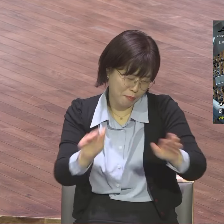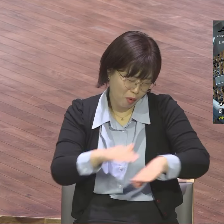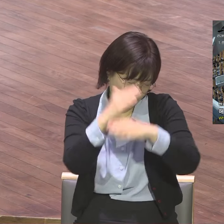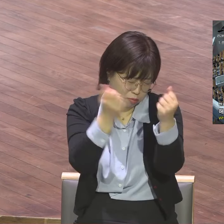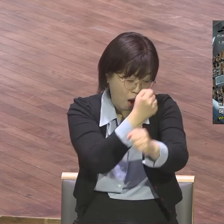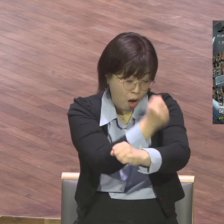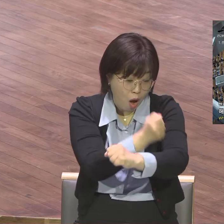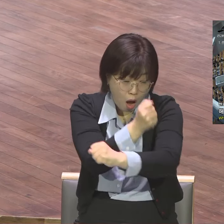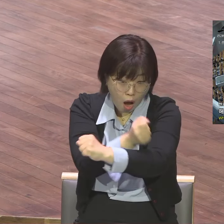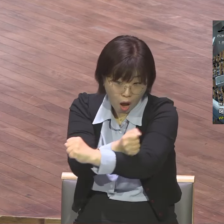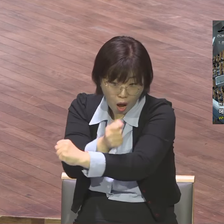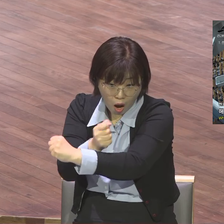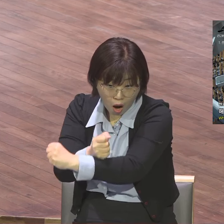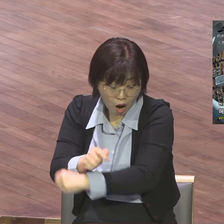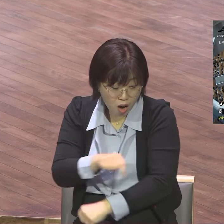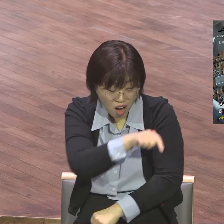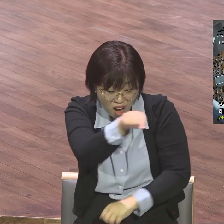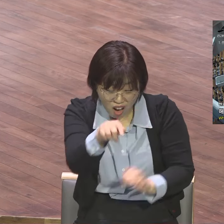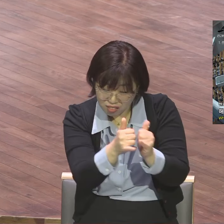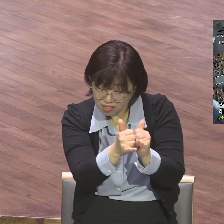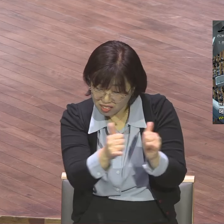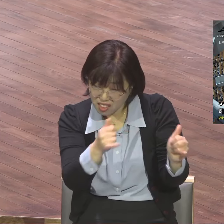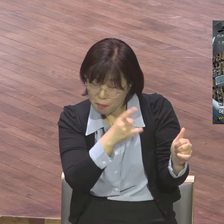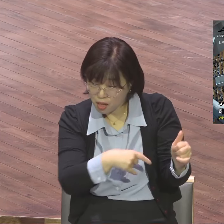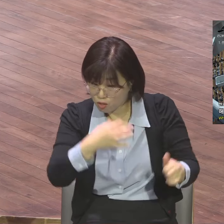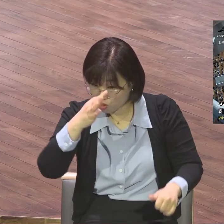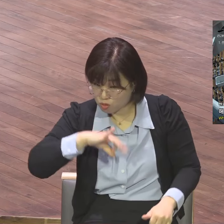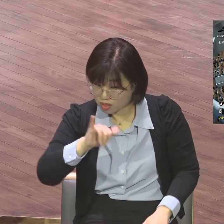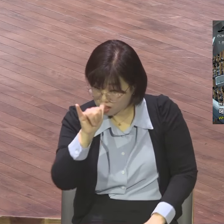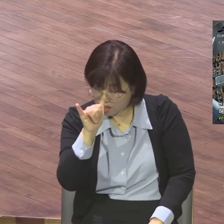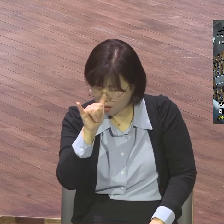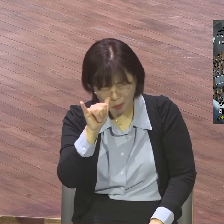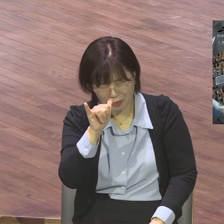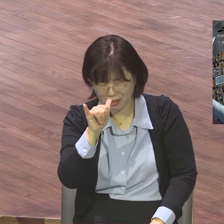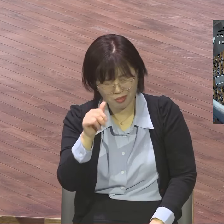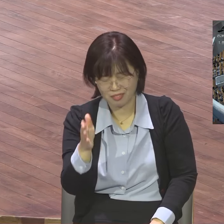모든 수고가 사람에게 무엇이 유익한가.